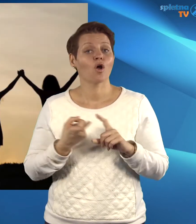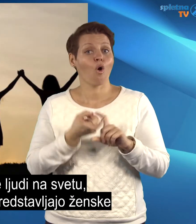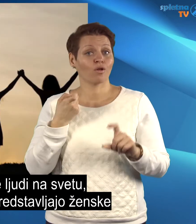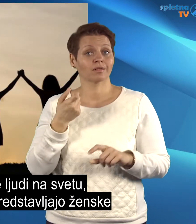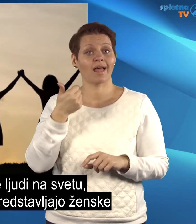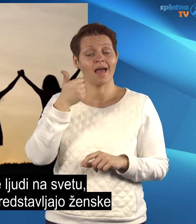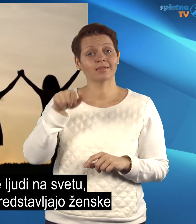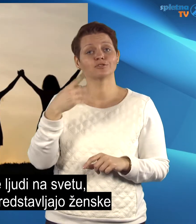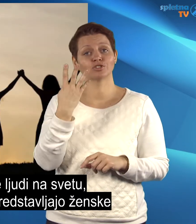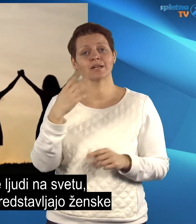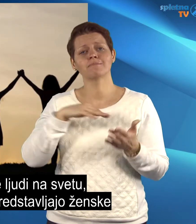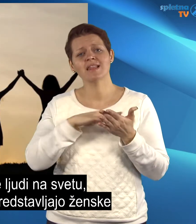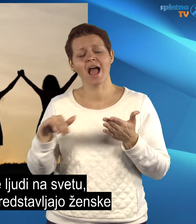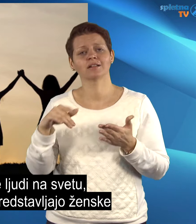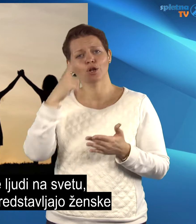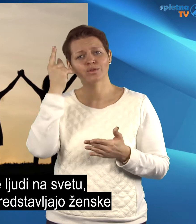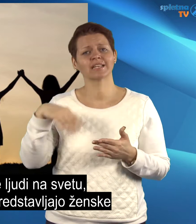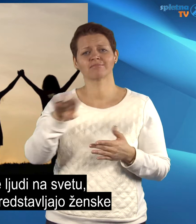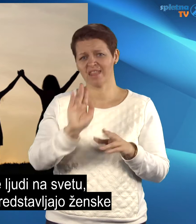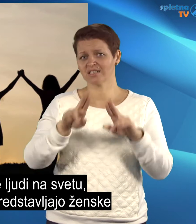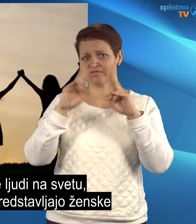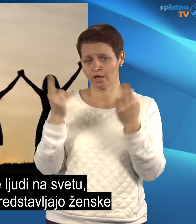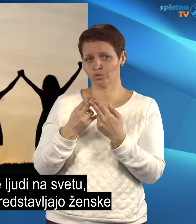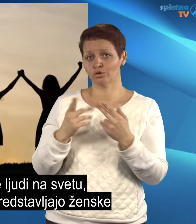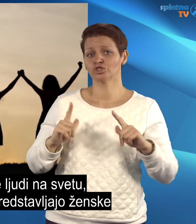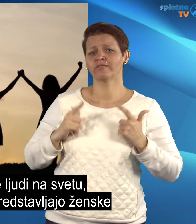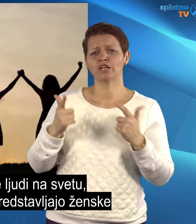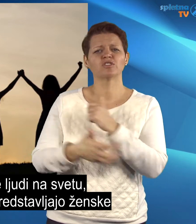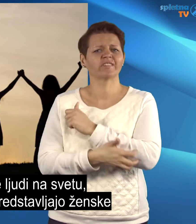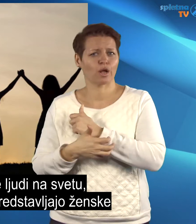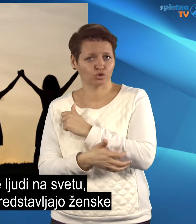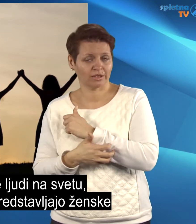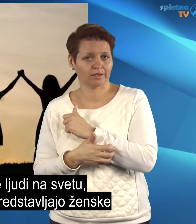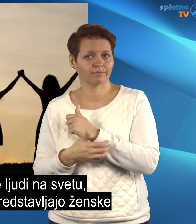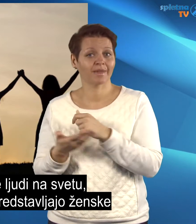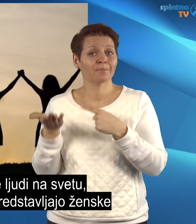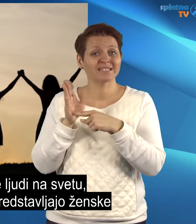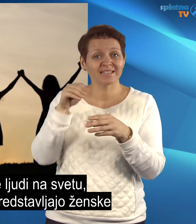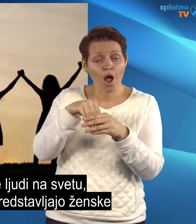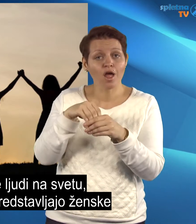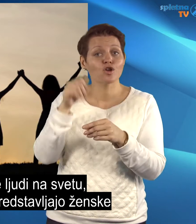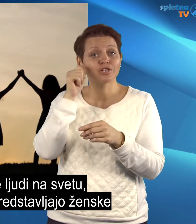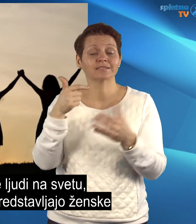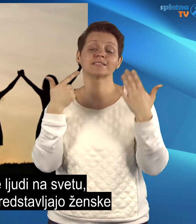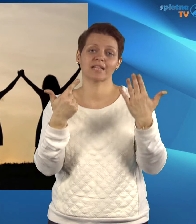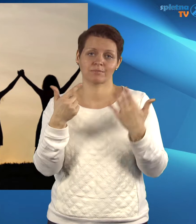Od 1,4 milijarde ljudi na svetu živečih v revščini predstavljajo ženske 70%